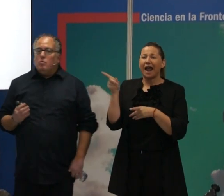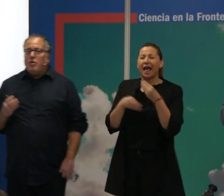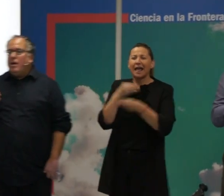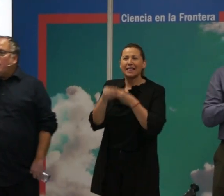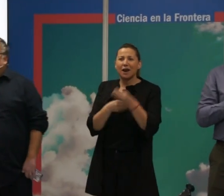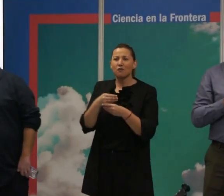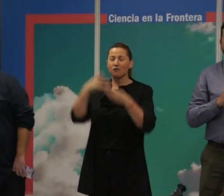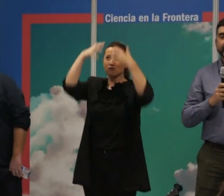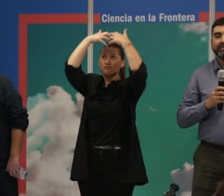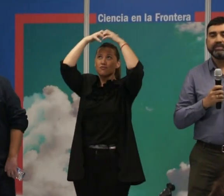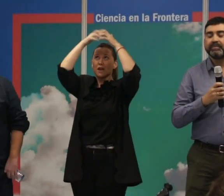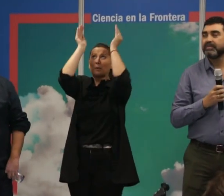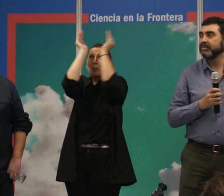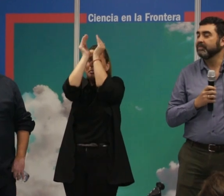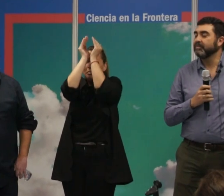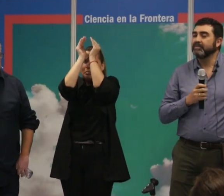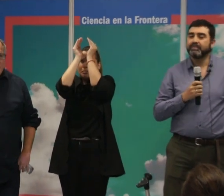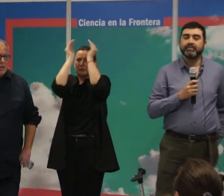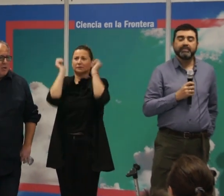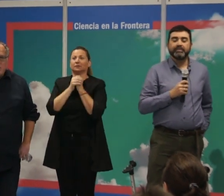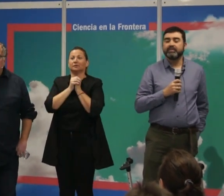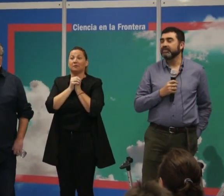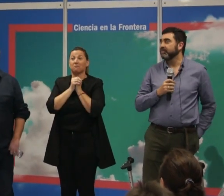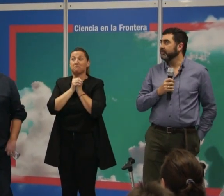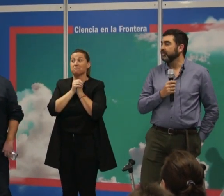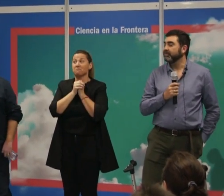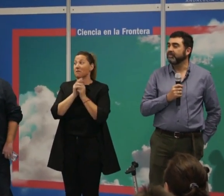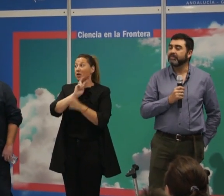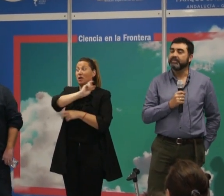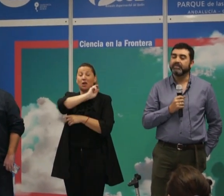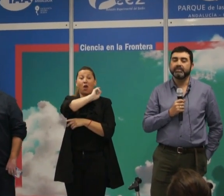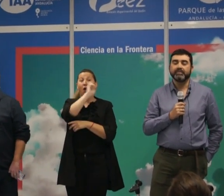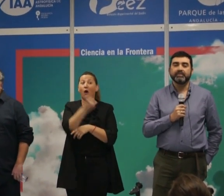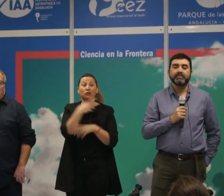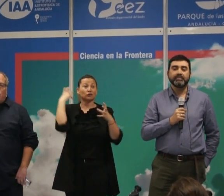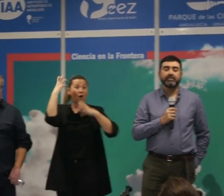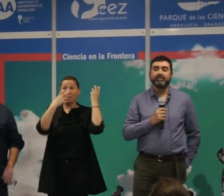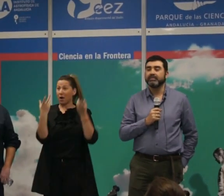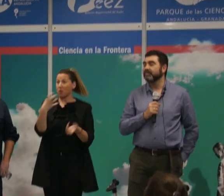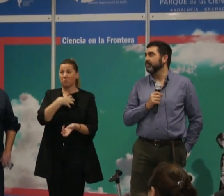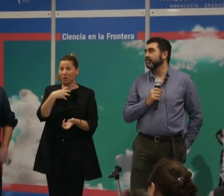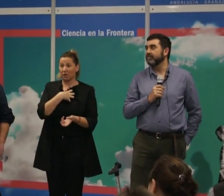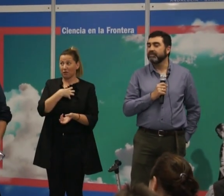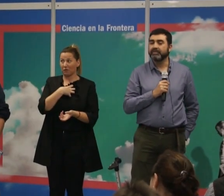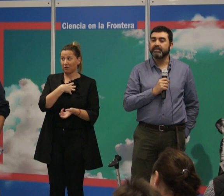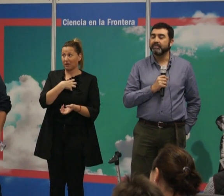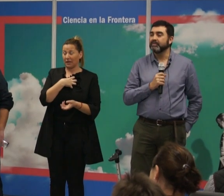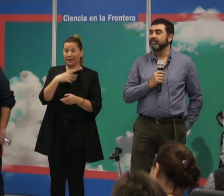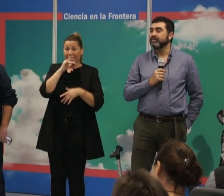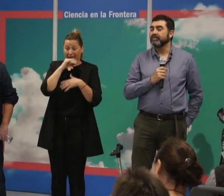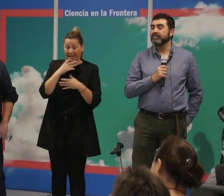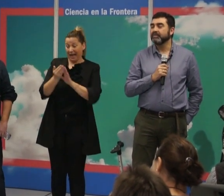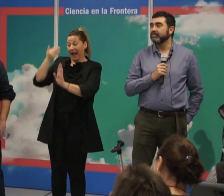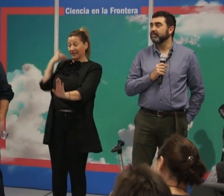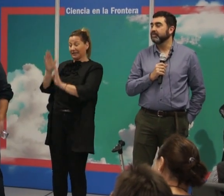con un cerebro bastante pequeño, pero hace algo que no han hecho en ninguna otra especie animal en el planeta, ni cuando vivía él, ni ahora,